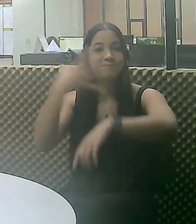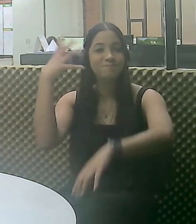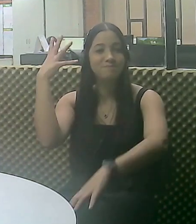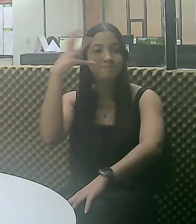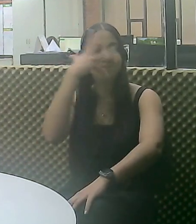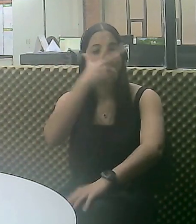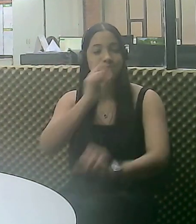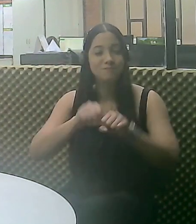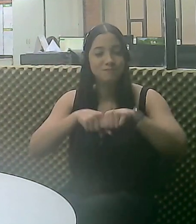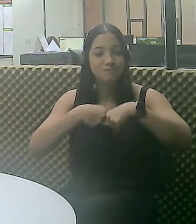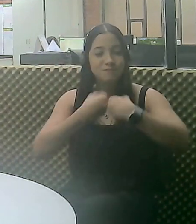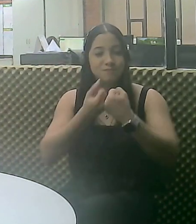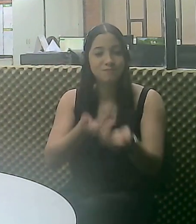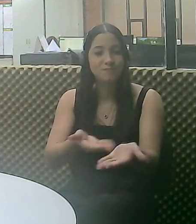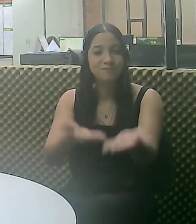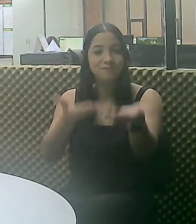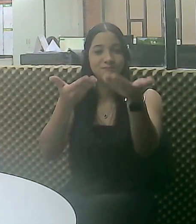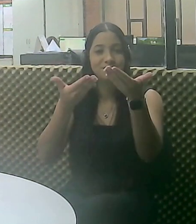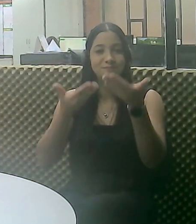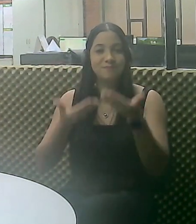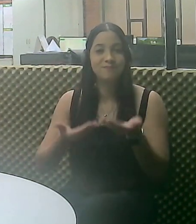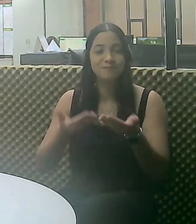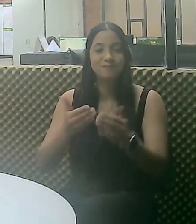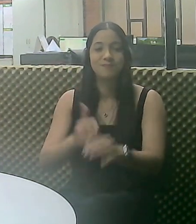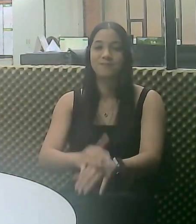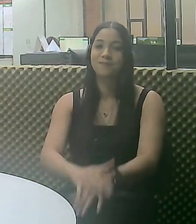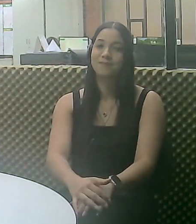bonita, intensa e acolhedora.